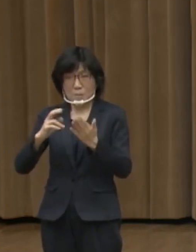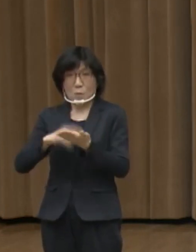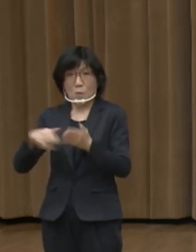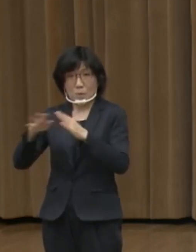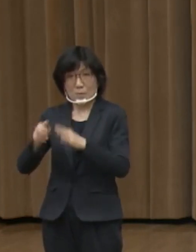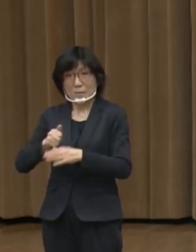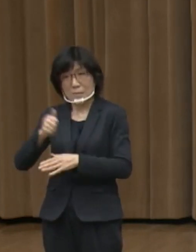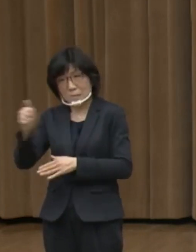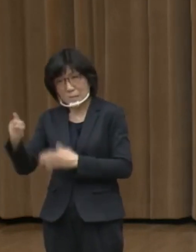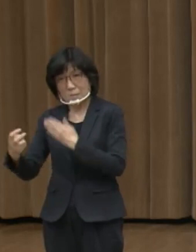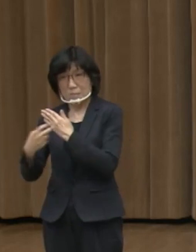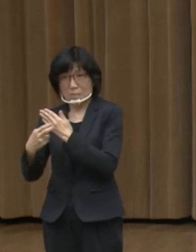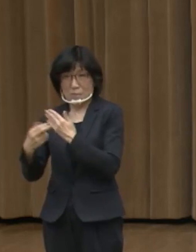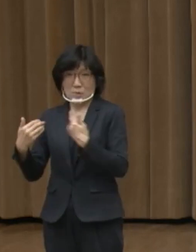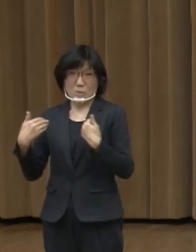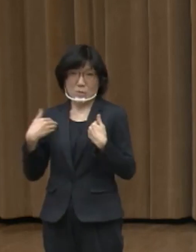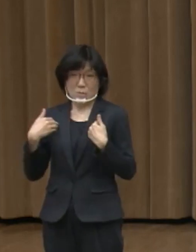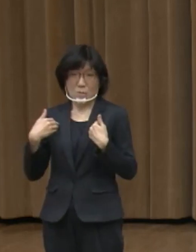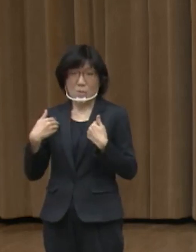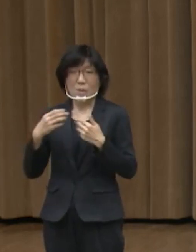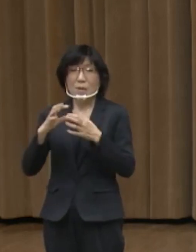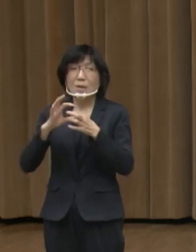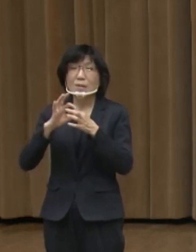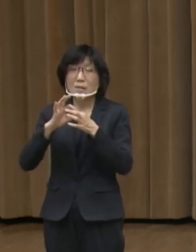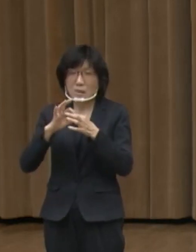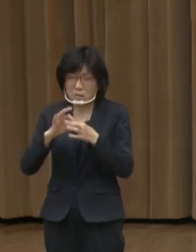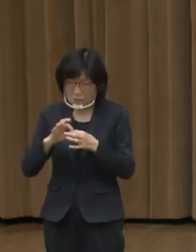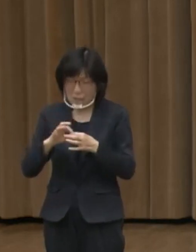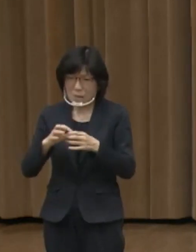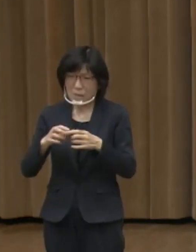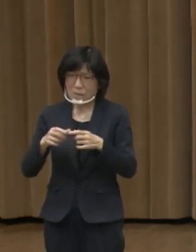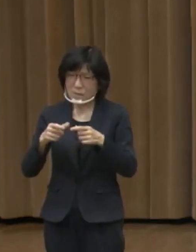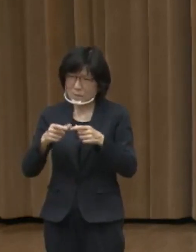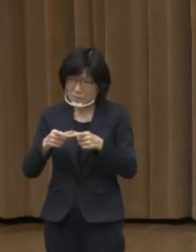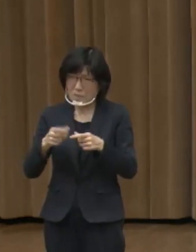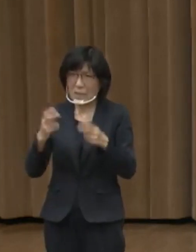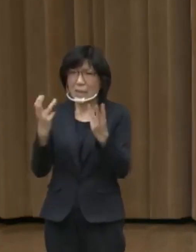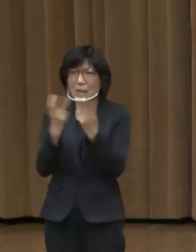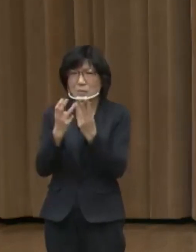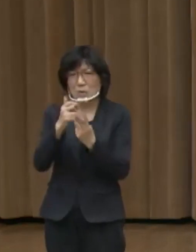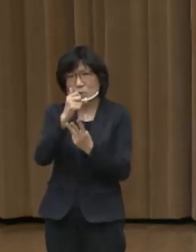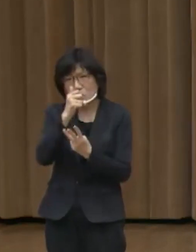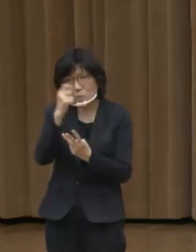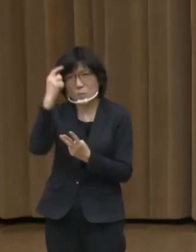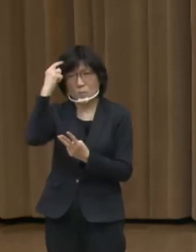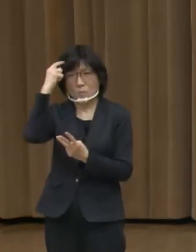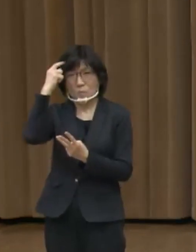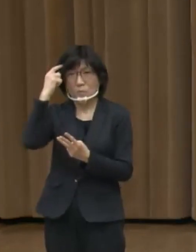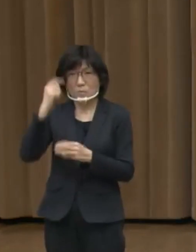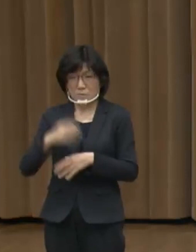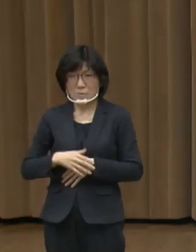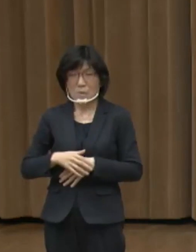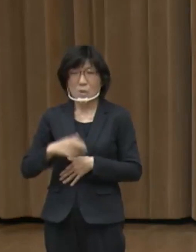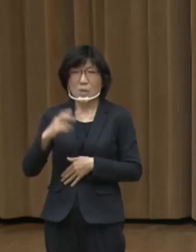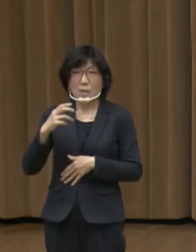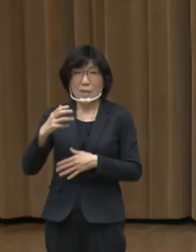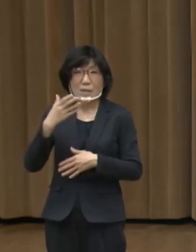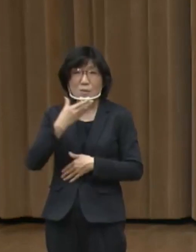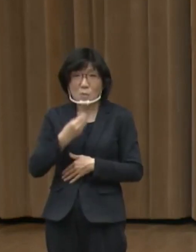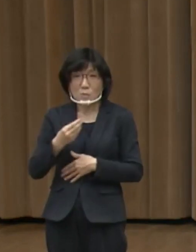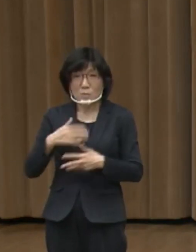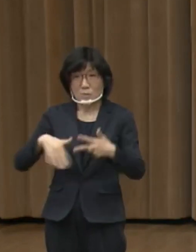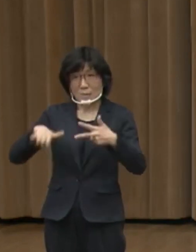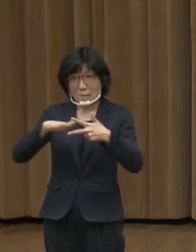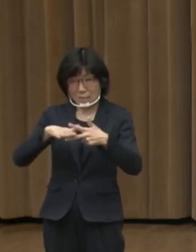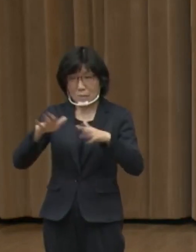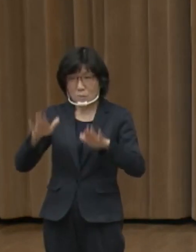面使用する量としてはそういった中では足りると考えております。配布は本日より希望する施設に対して行